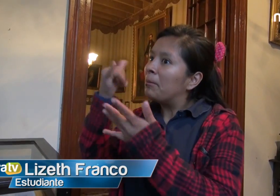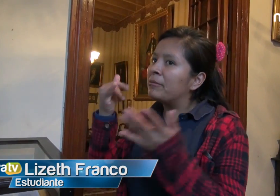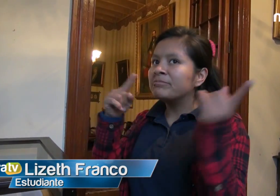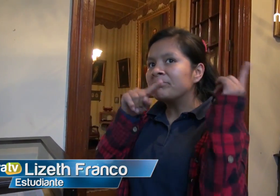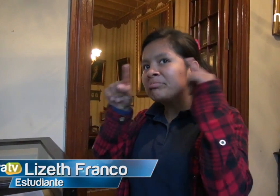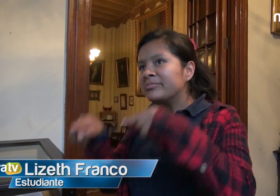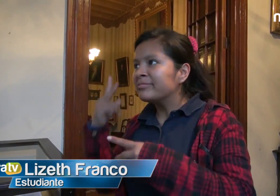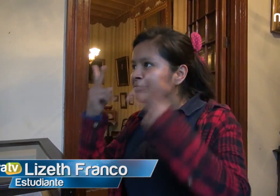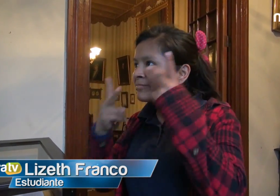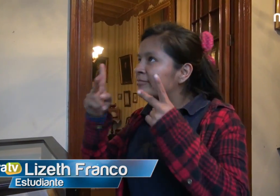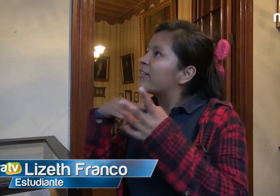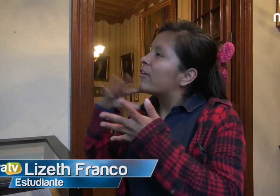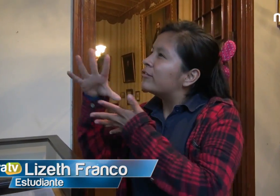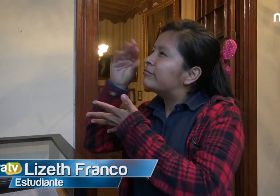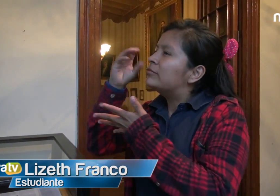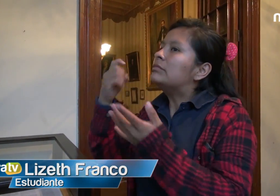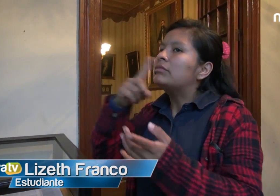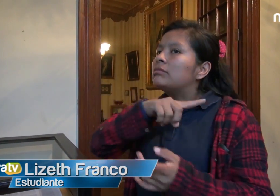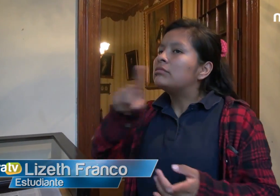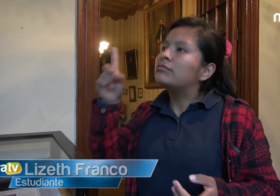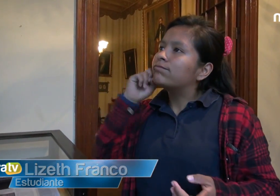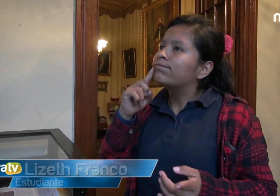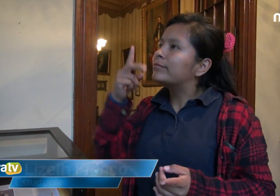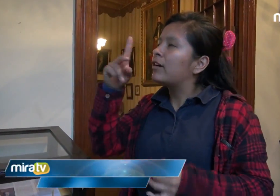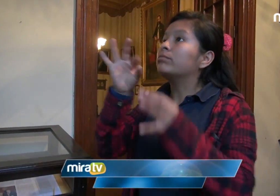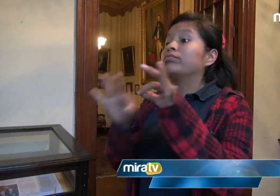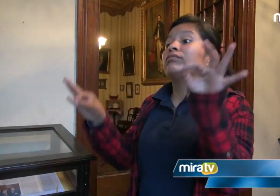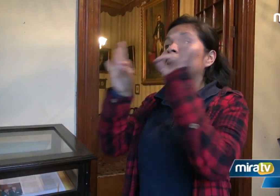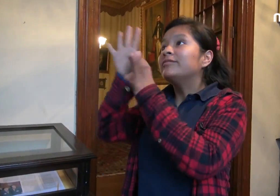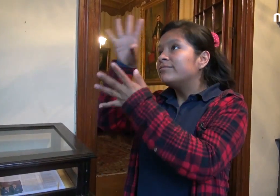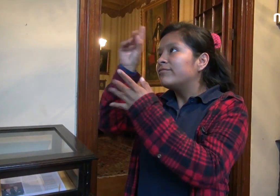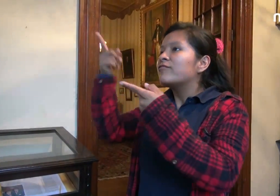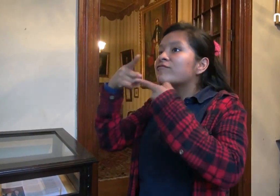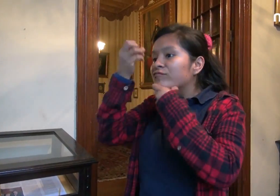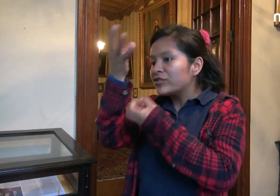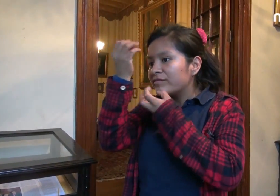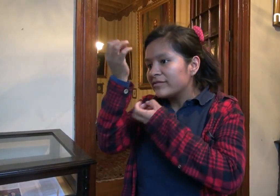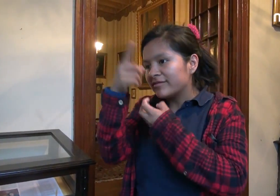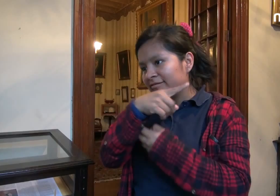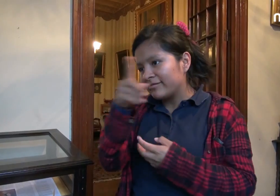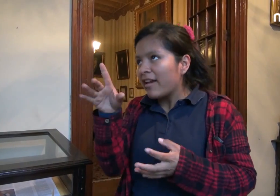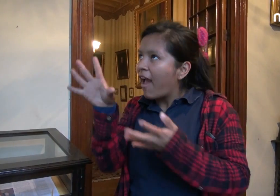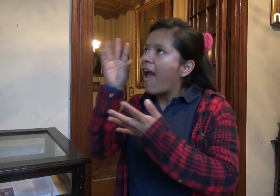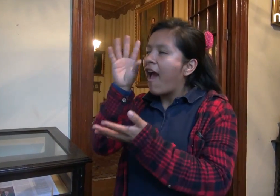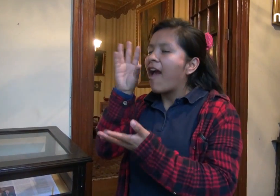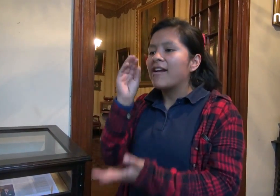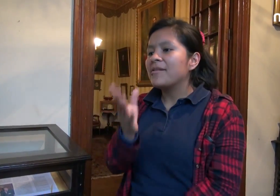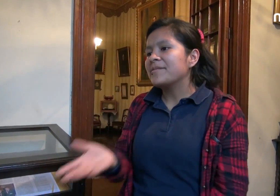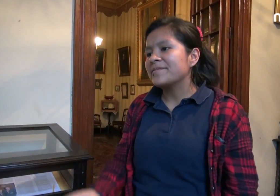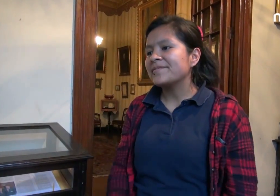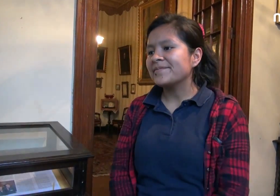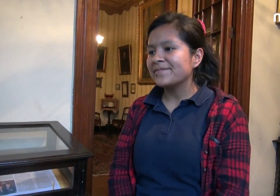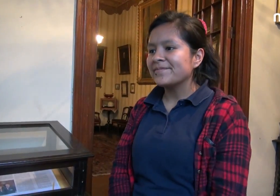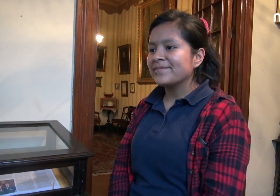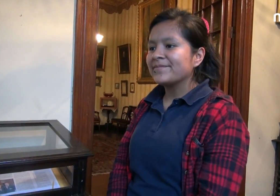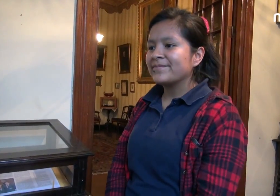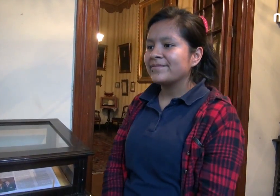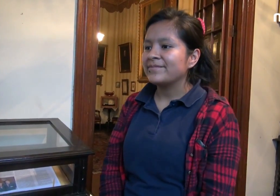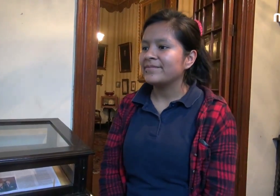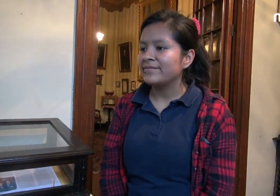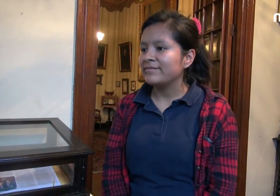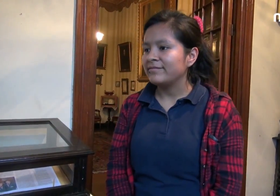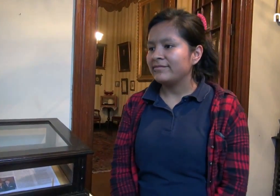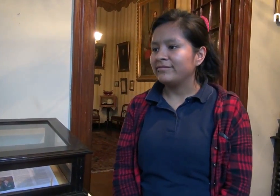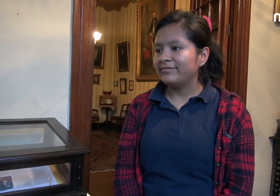primera vez que tenía la oportunidad de venir y aprender y tener el conocimiento para nosotros los otros es muy importante el tipo de información al poder